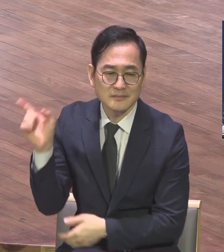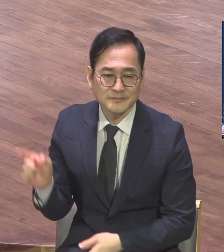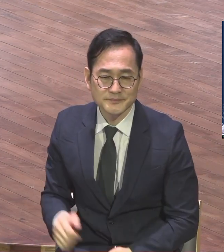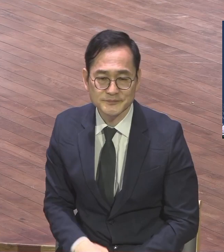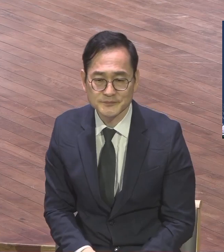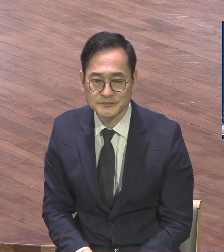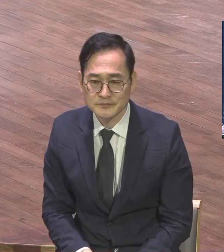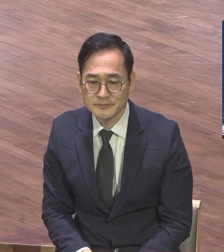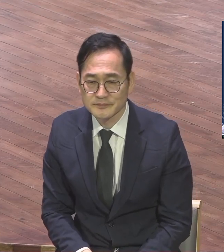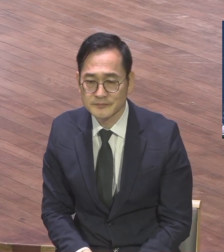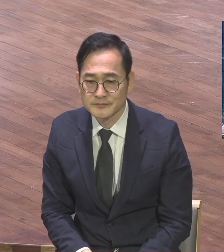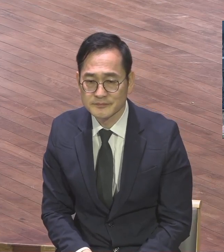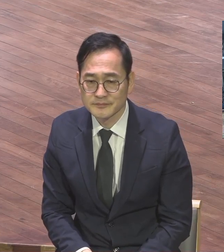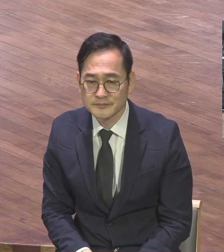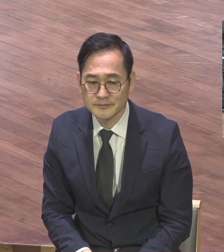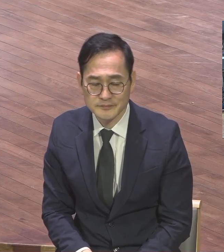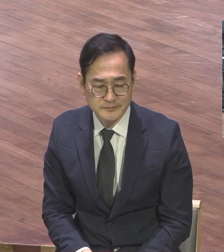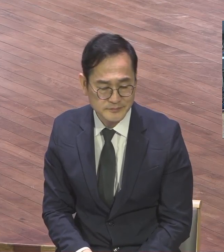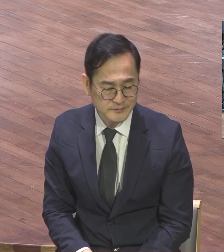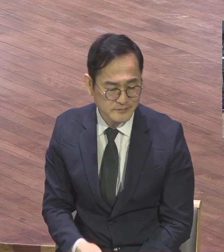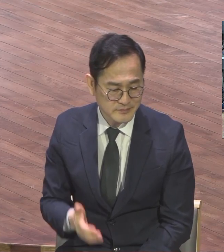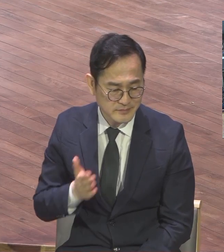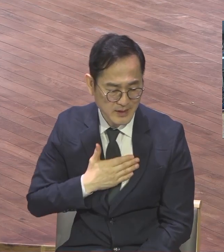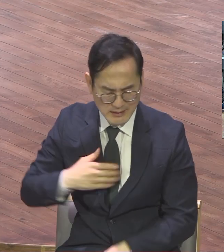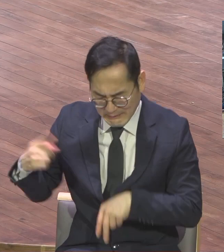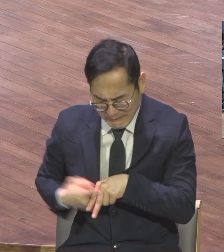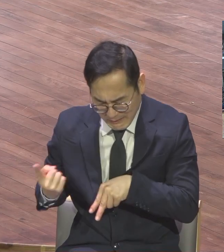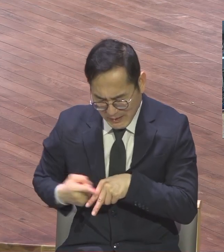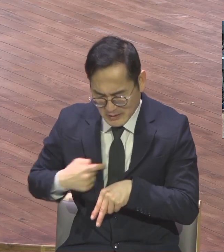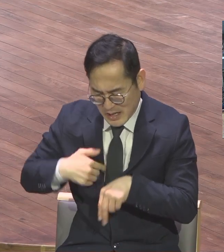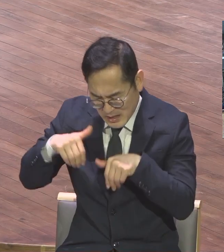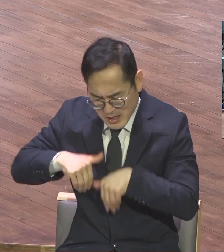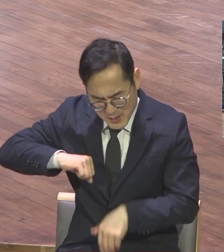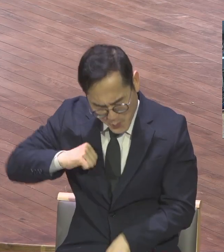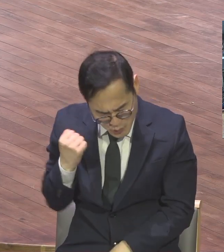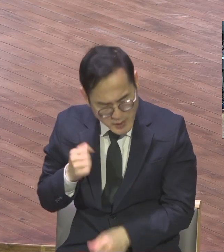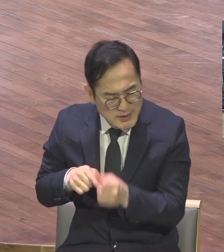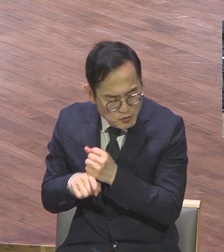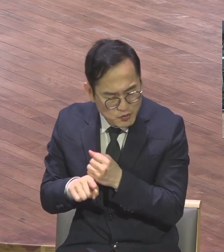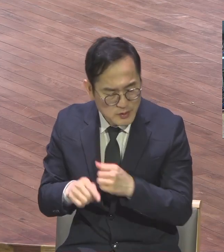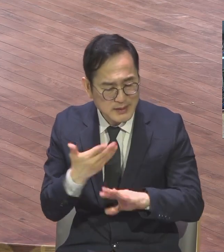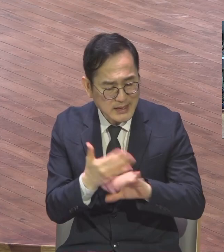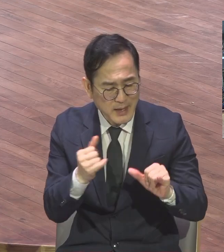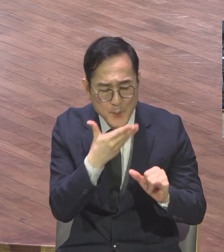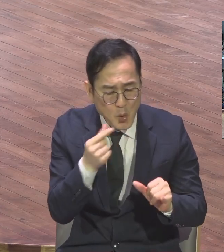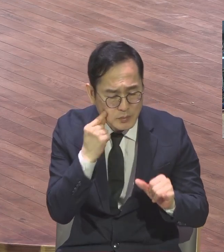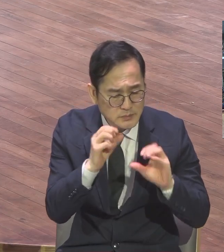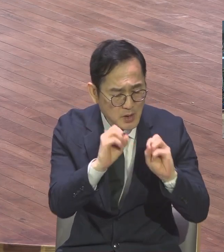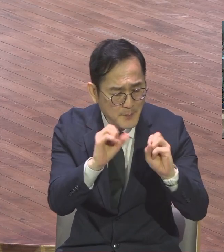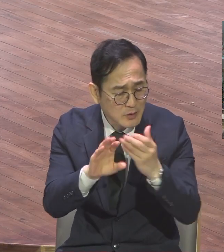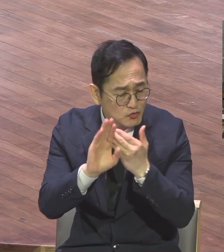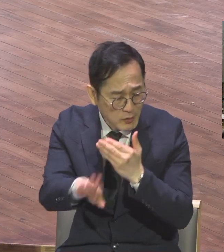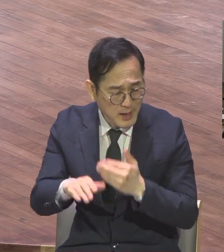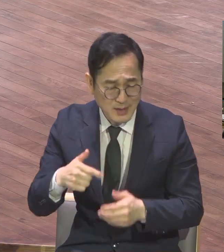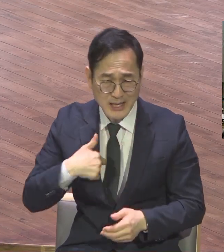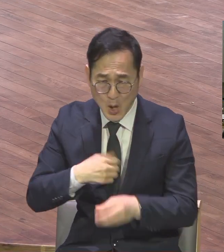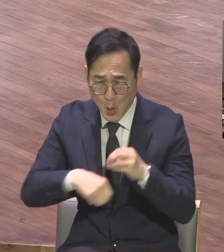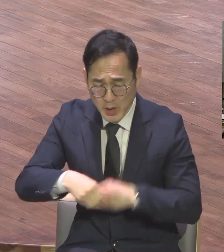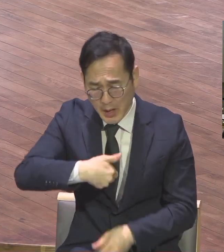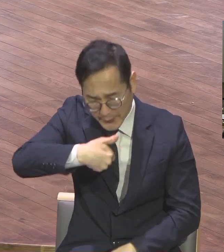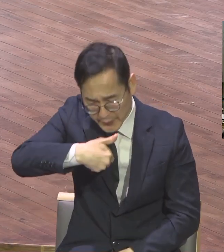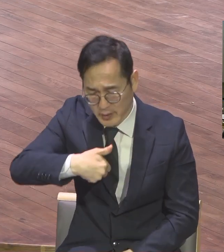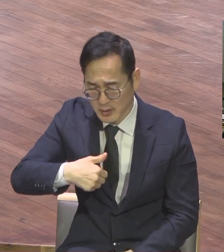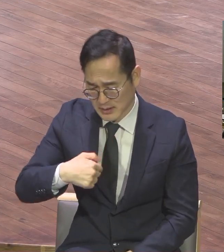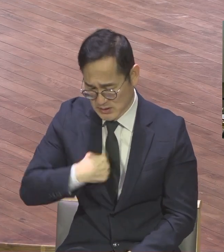9장 27절에 내가 내 몸을 쳐서 복종하게 하면 내가 남에게 전파한 후에 자신이 도리어 버림을 받을까